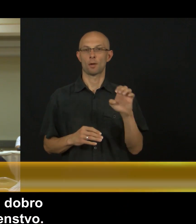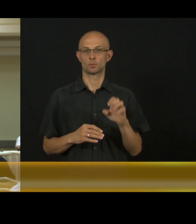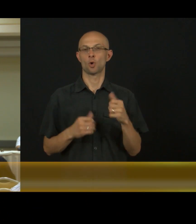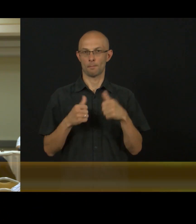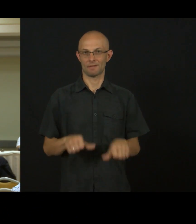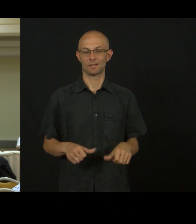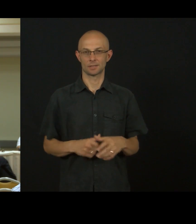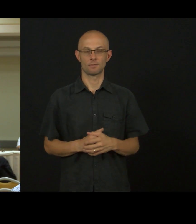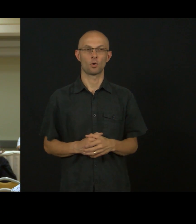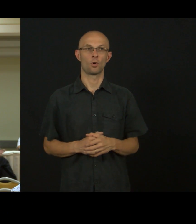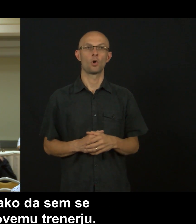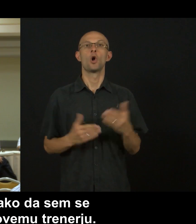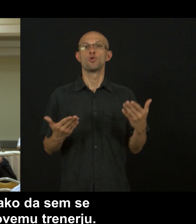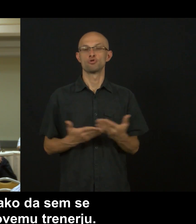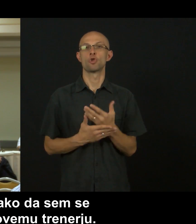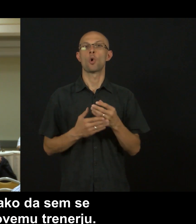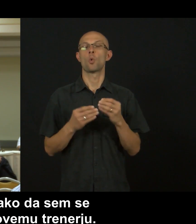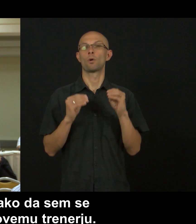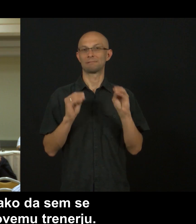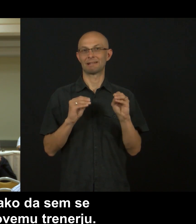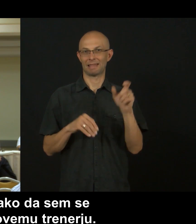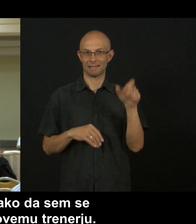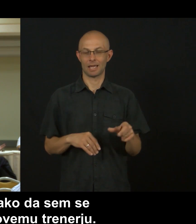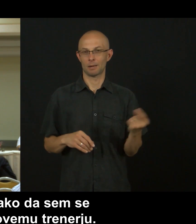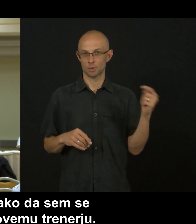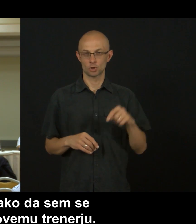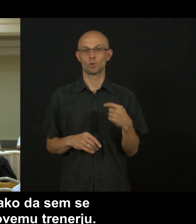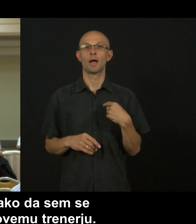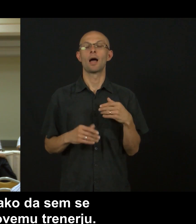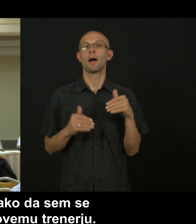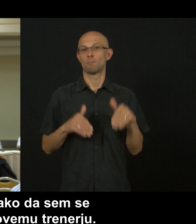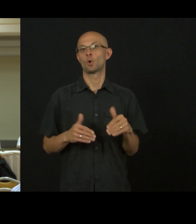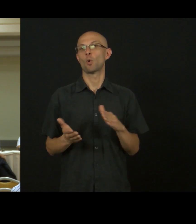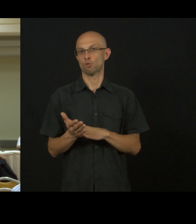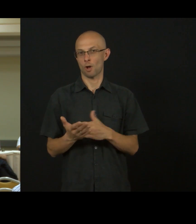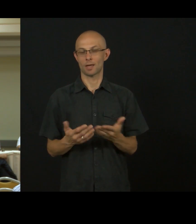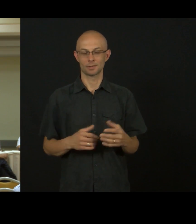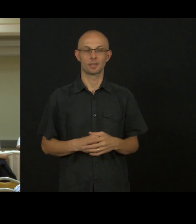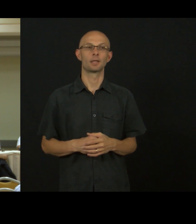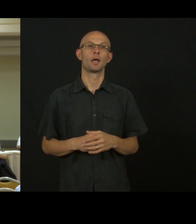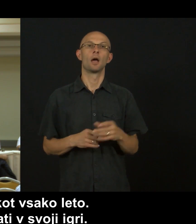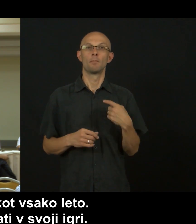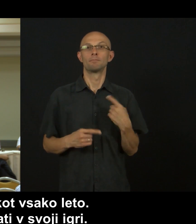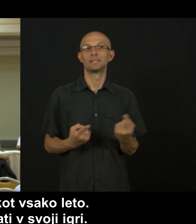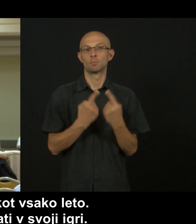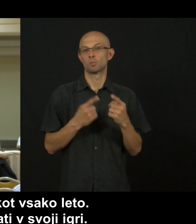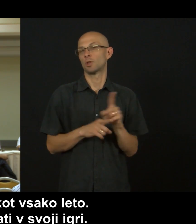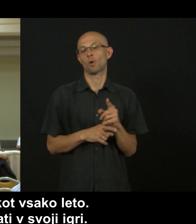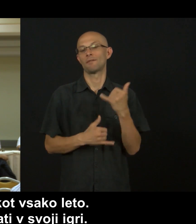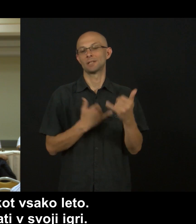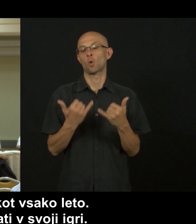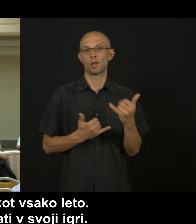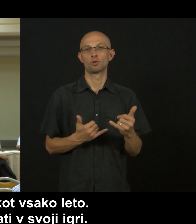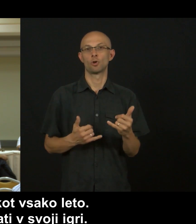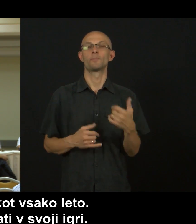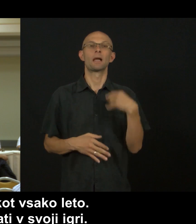prvenstvo. Nov trener je prišel, tako da sem se mogel spet dokazati novemu trenerju. Gnalo je pa to tako, kot